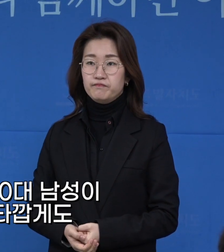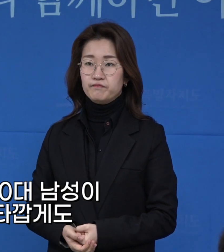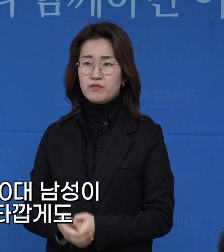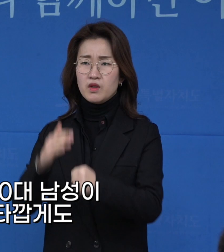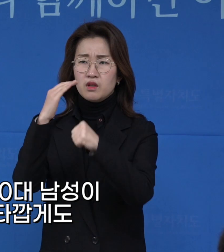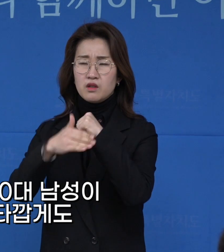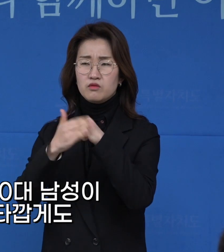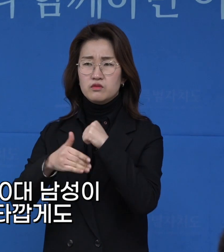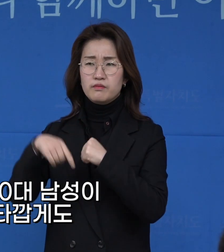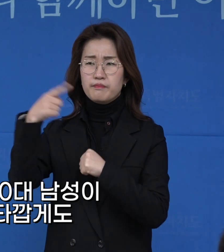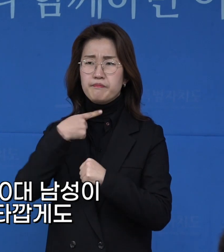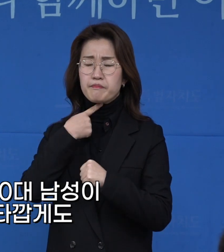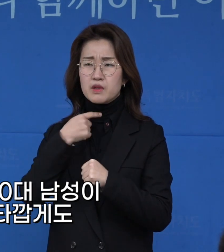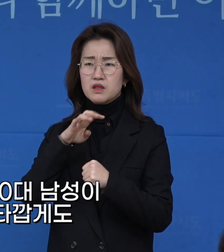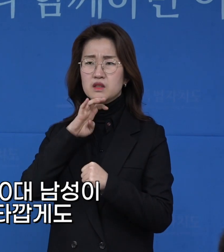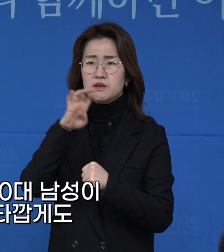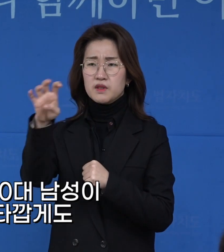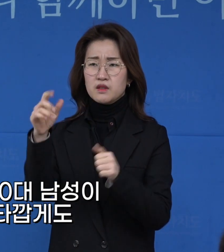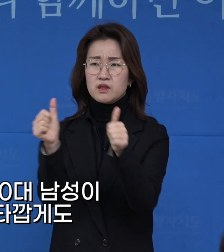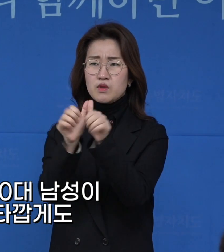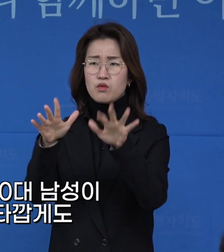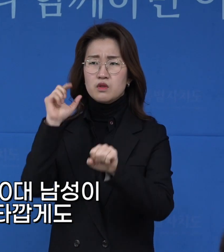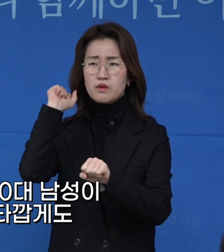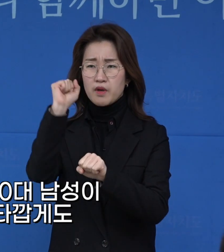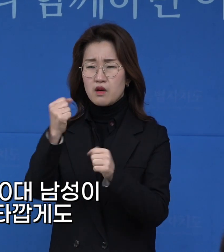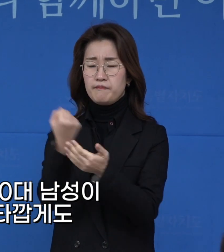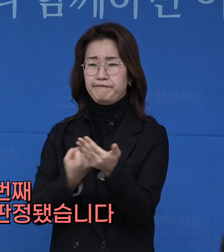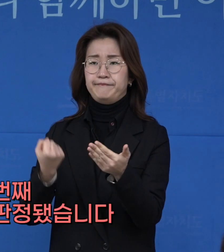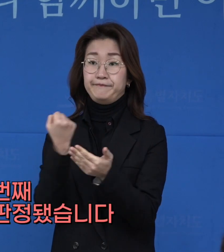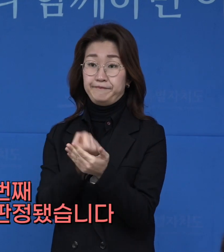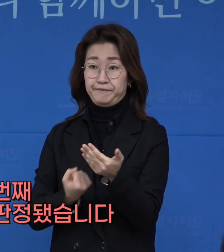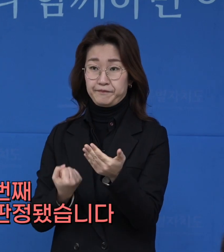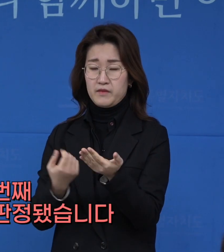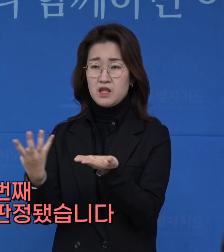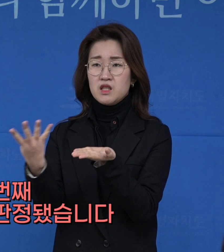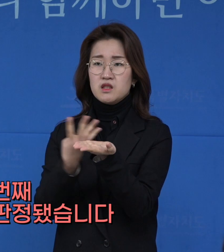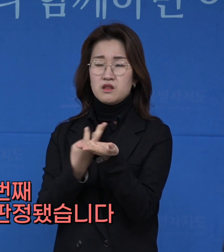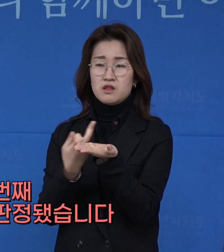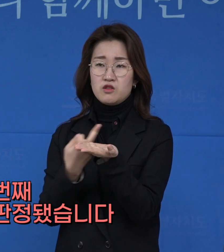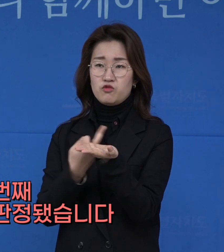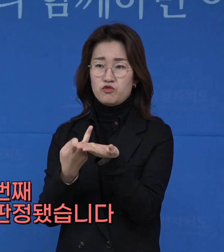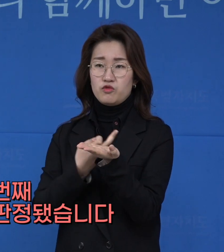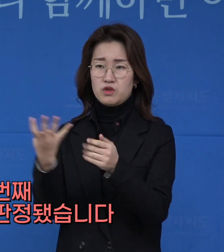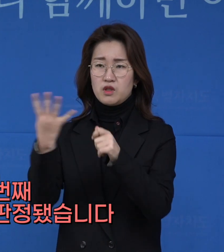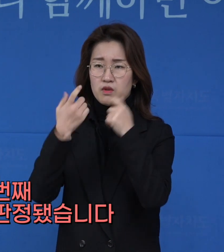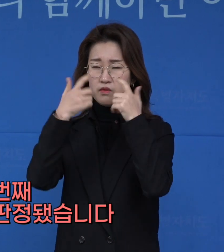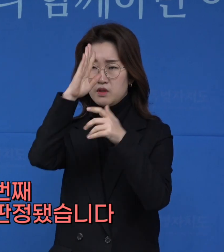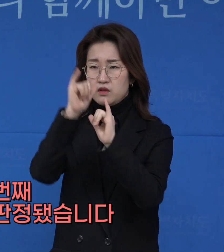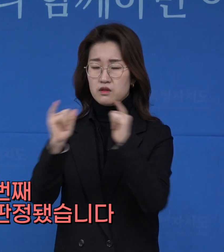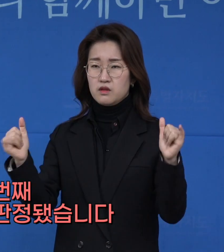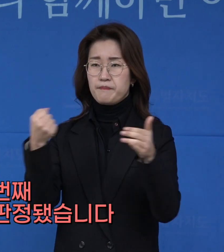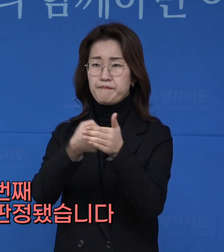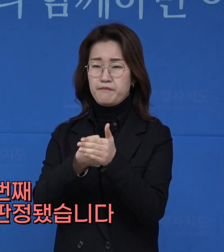대군을 다녀온 40대 남성이 오늘 새벽에 안타깝게도 제주에 네번째 그러나 확진 자로